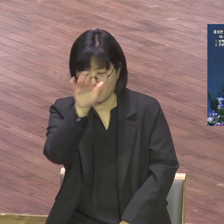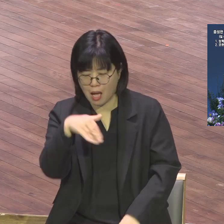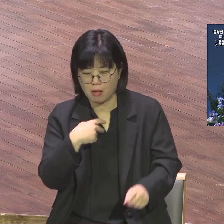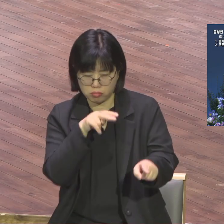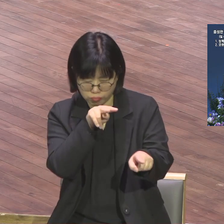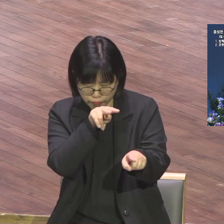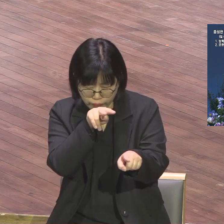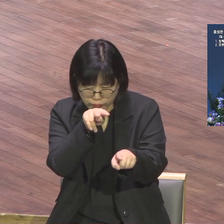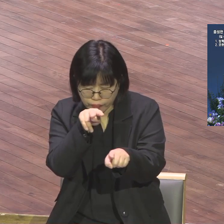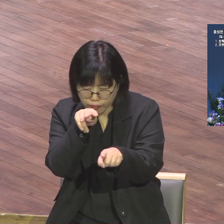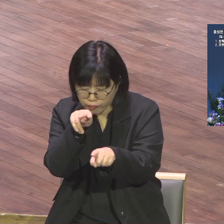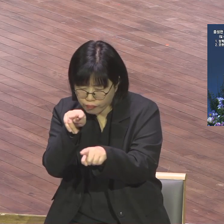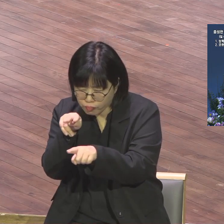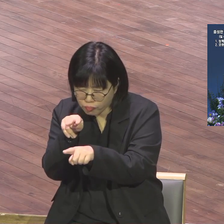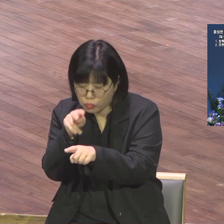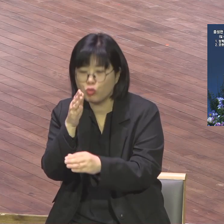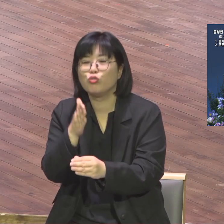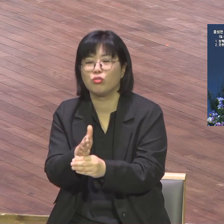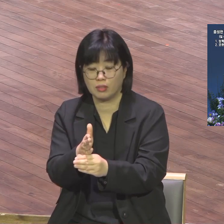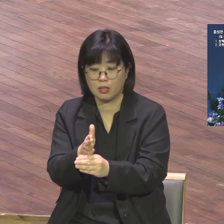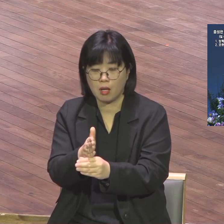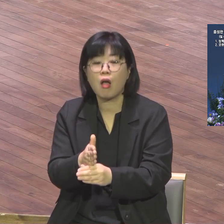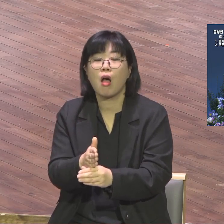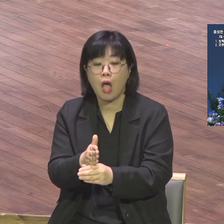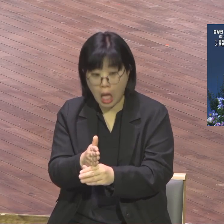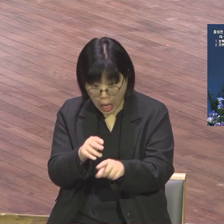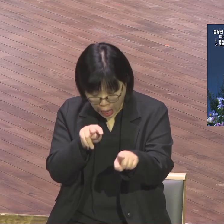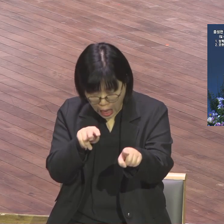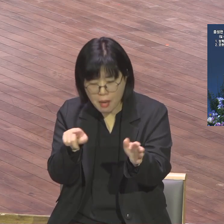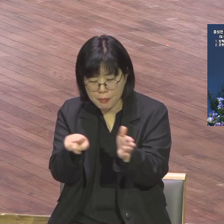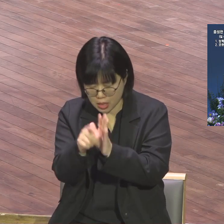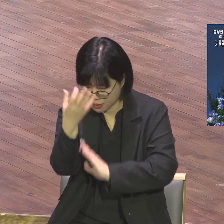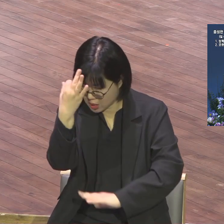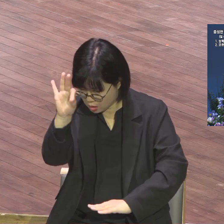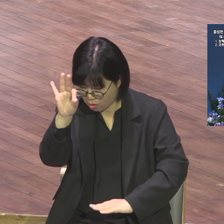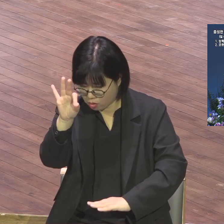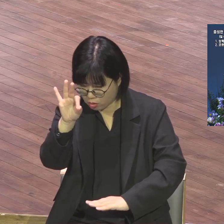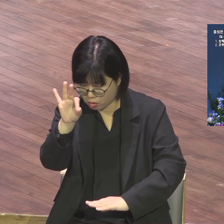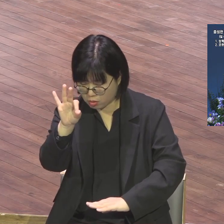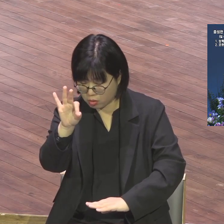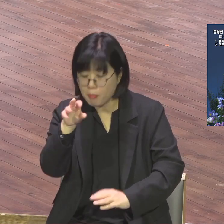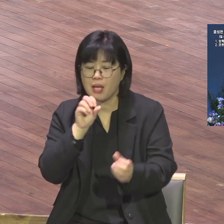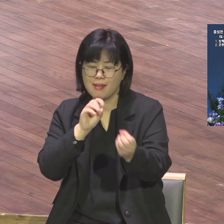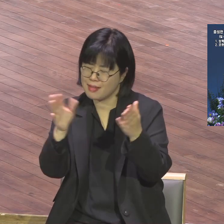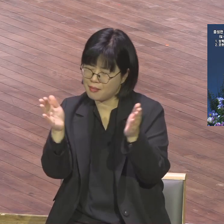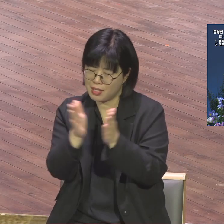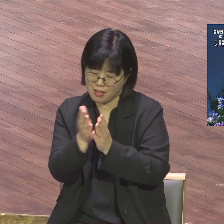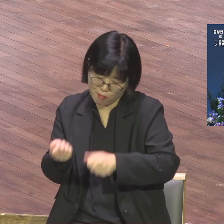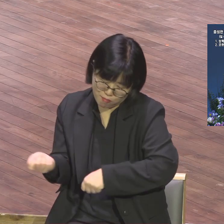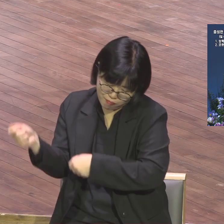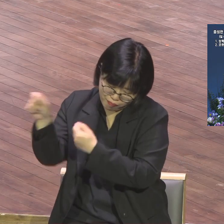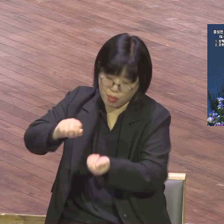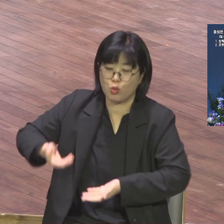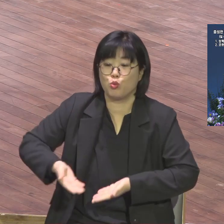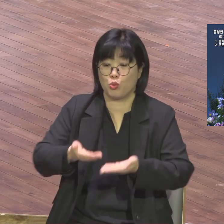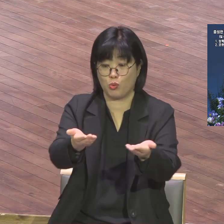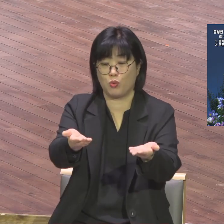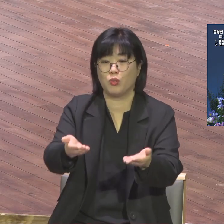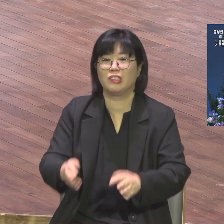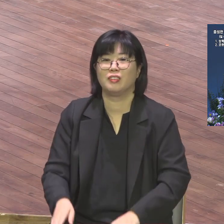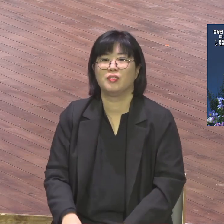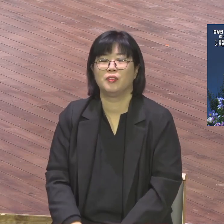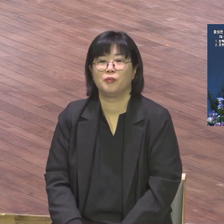영적으로. 특별히 바울은요 그 풍성한 대로 하나님께 채우신다라고